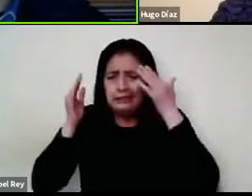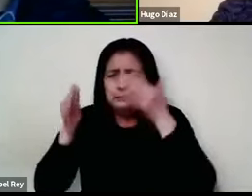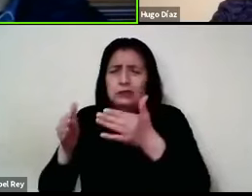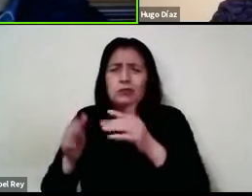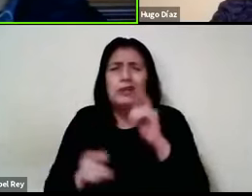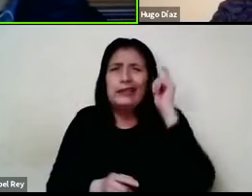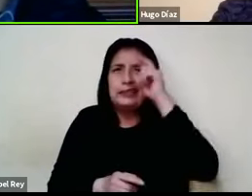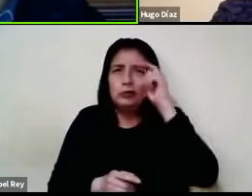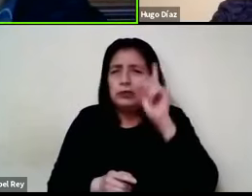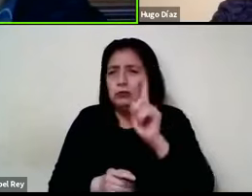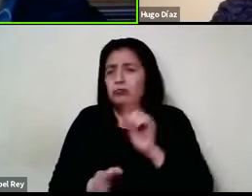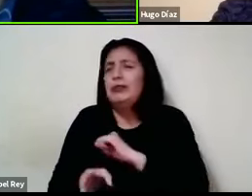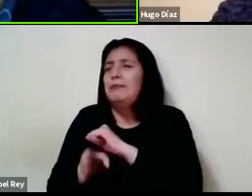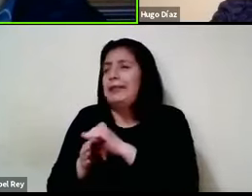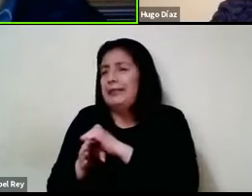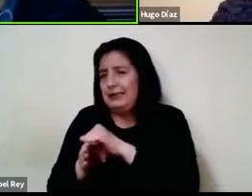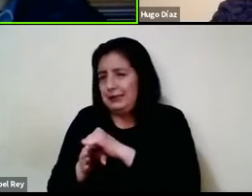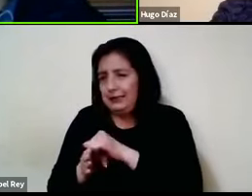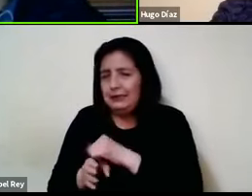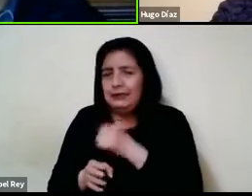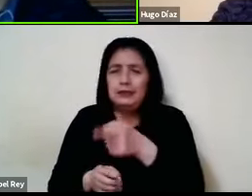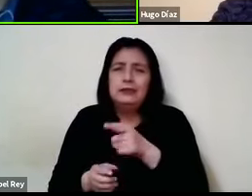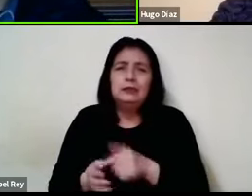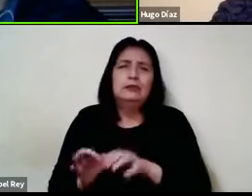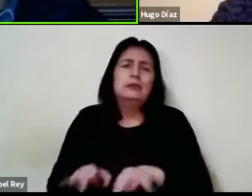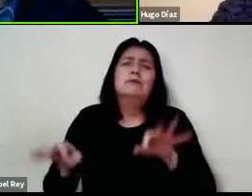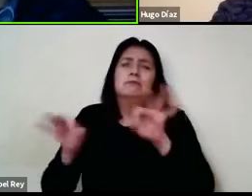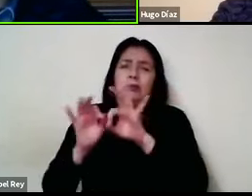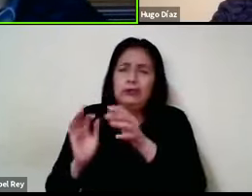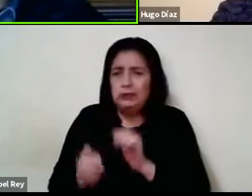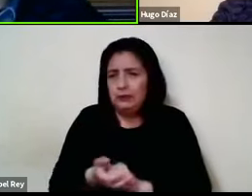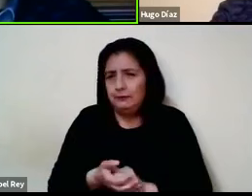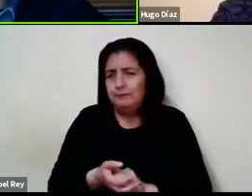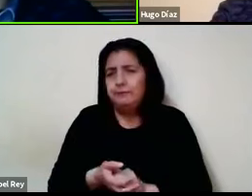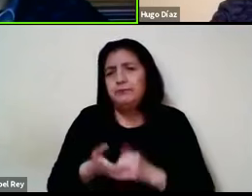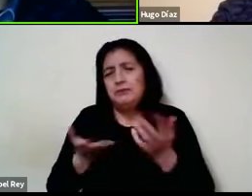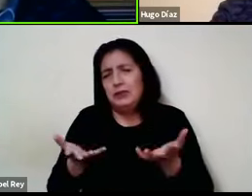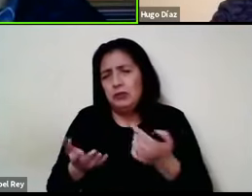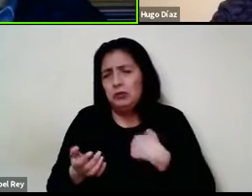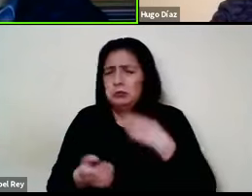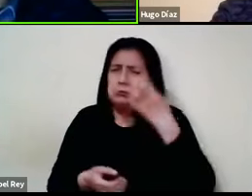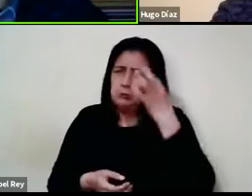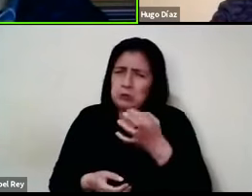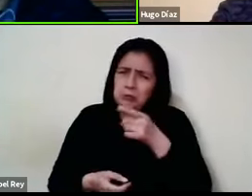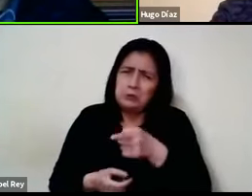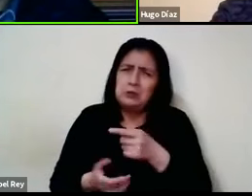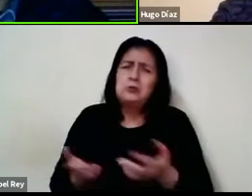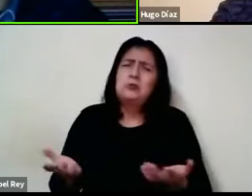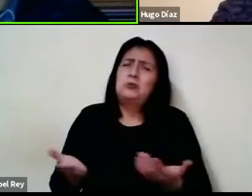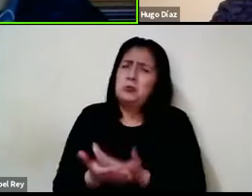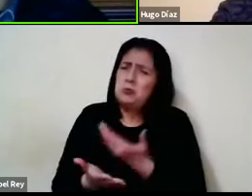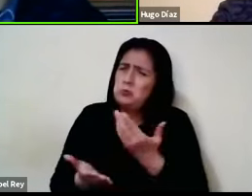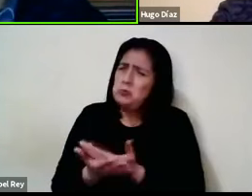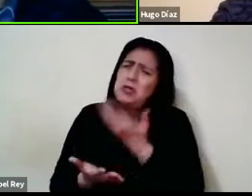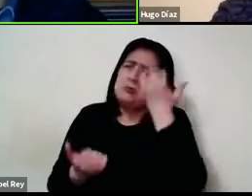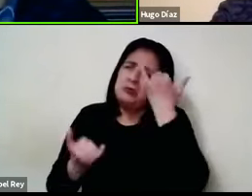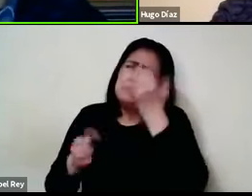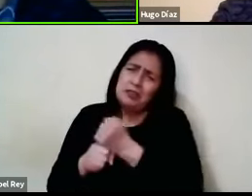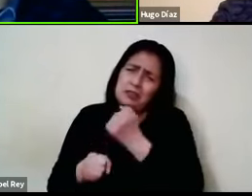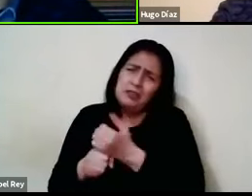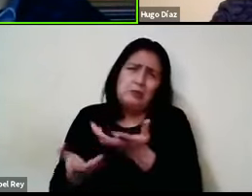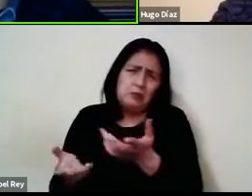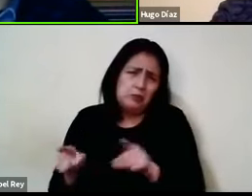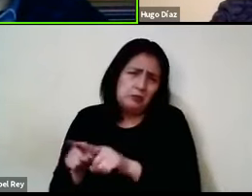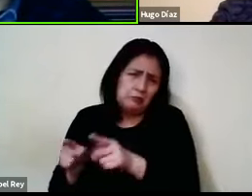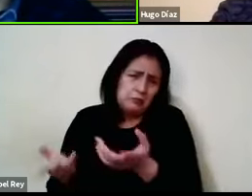teoría, sino en la práctica. Y eso es bien importante. Y yo creo que esa innovación también es parte de la innovación. Entonces,